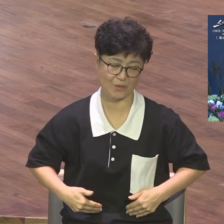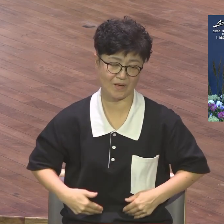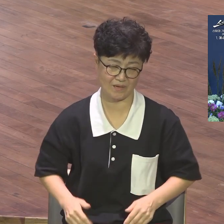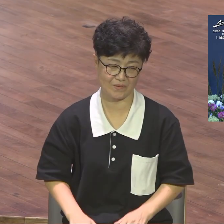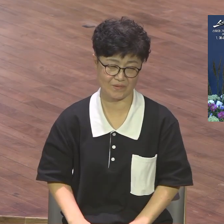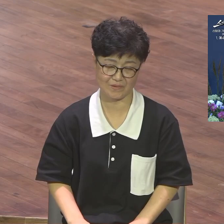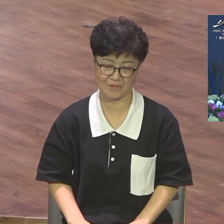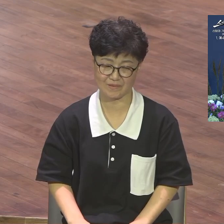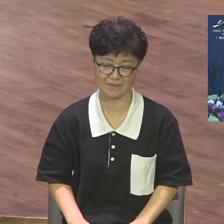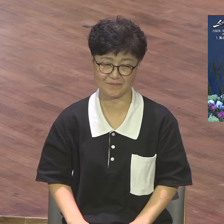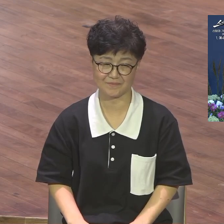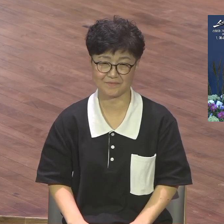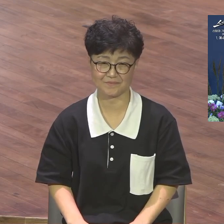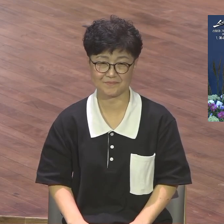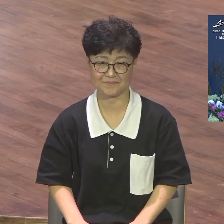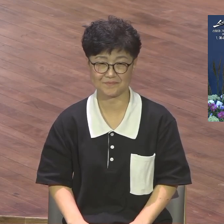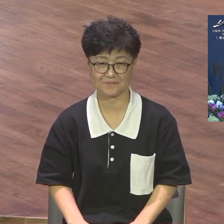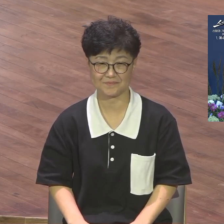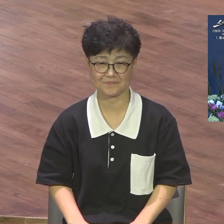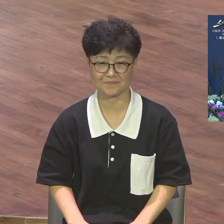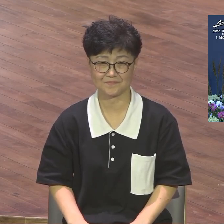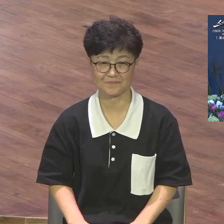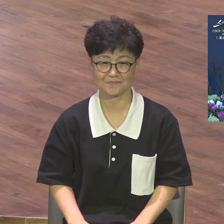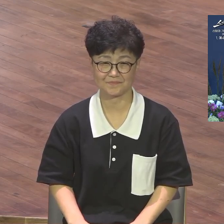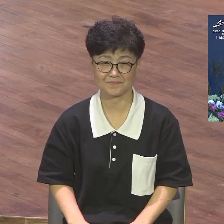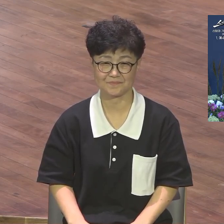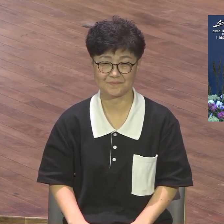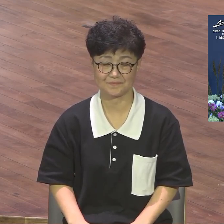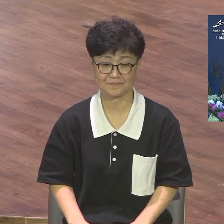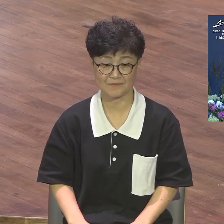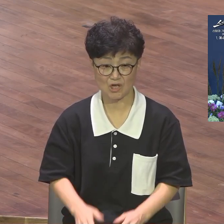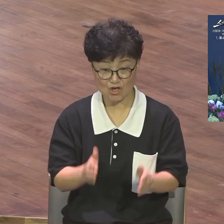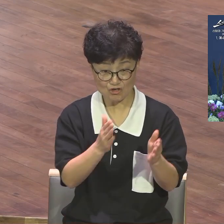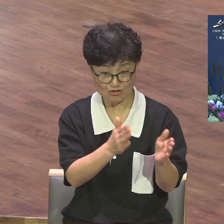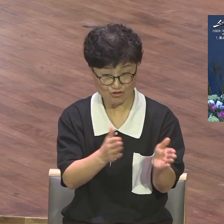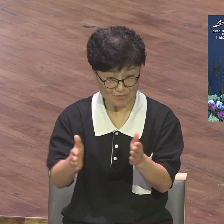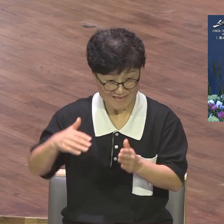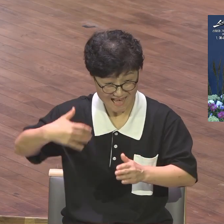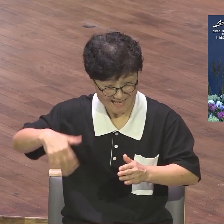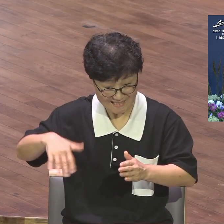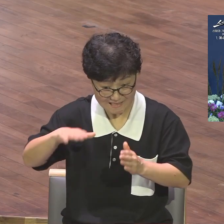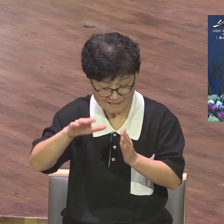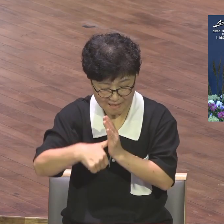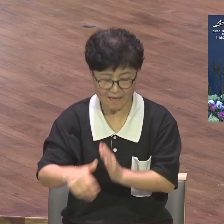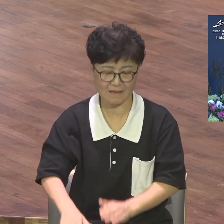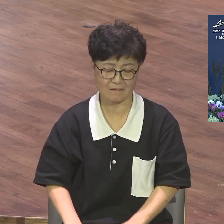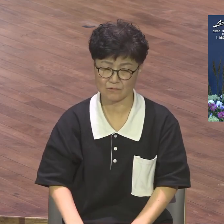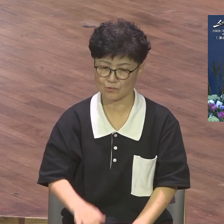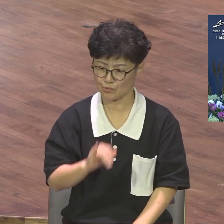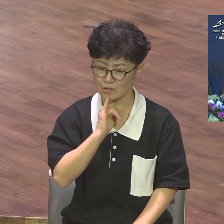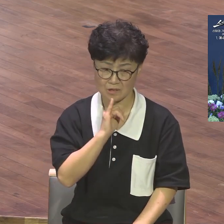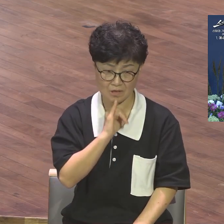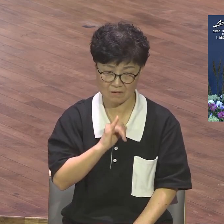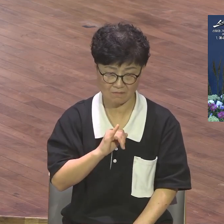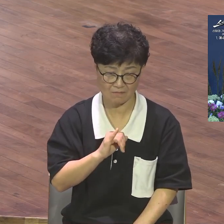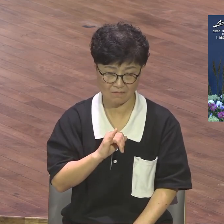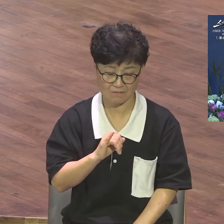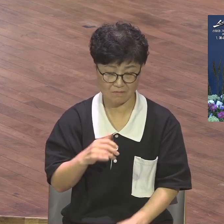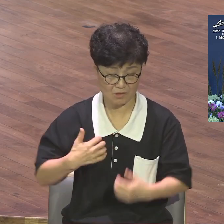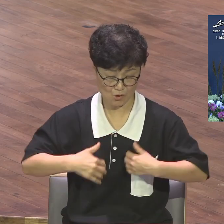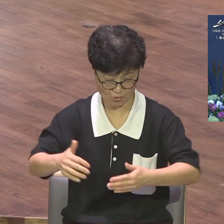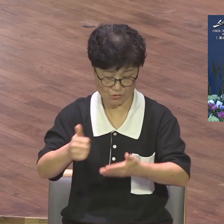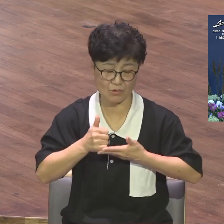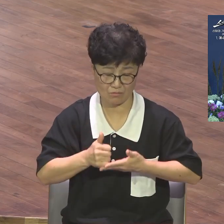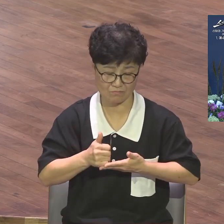얘기하죠. 딩동딩동 빙고 준비 안 되셨으면 최고의 준비가 되신 겁니다. 얘기를 하죠. 내 준비가 필요 없거든요. 모든